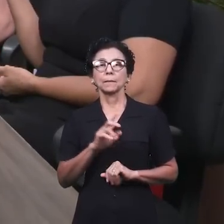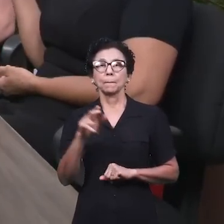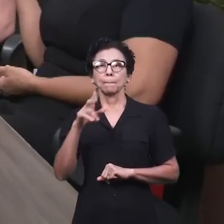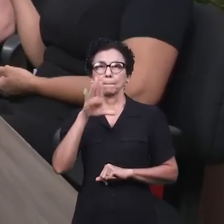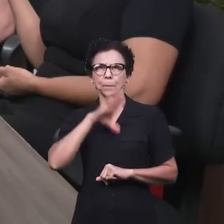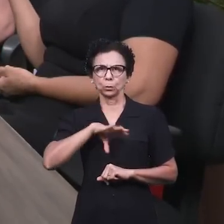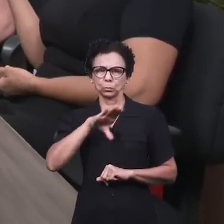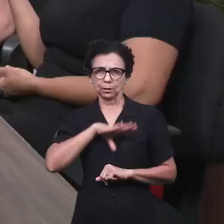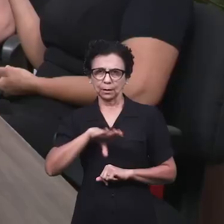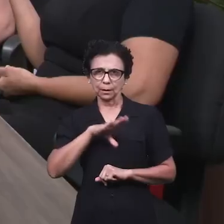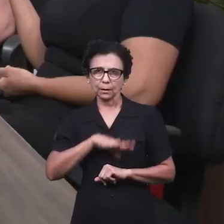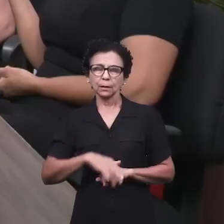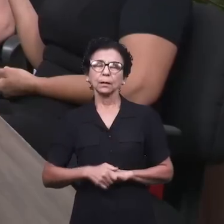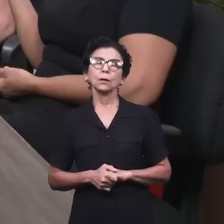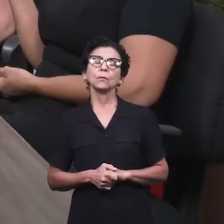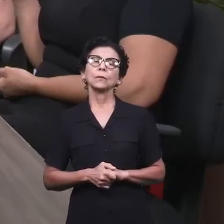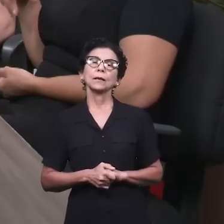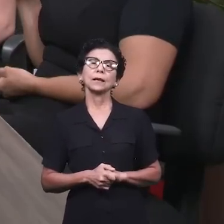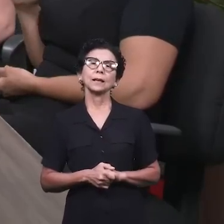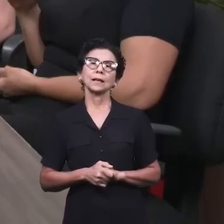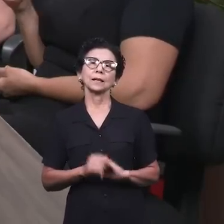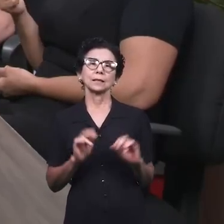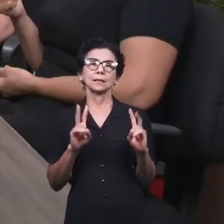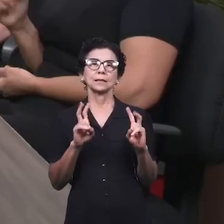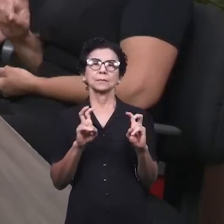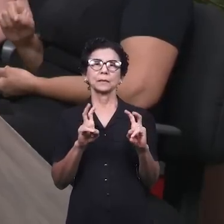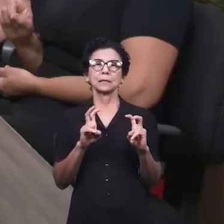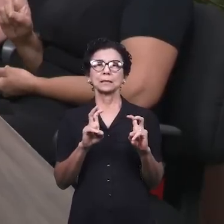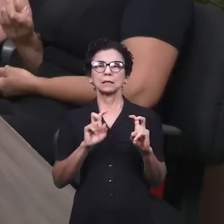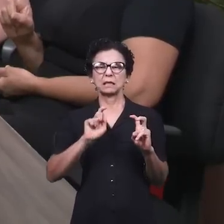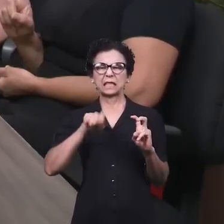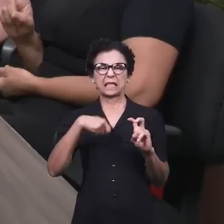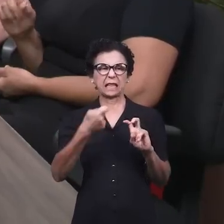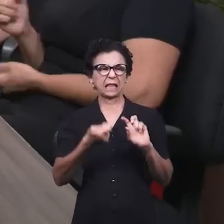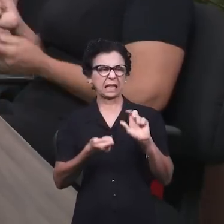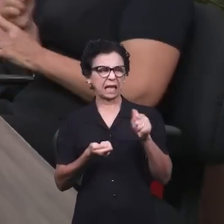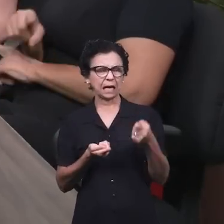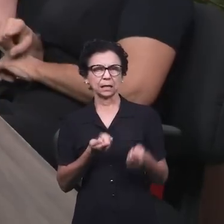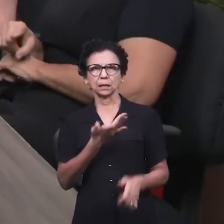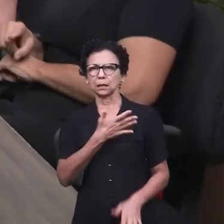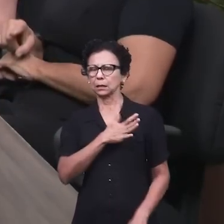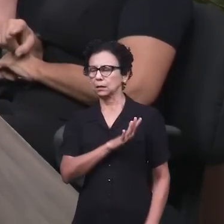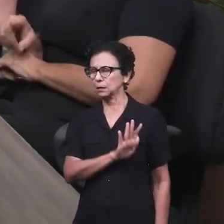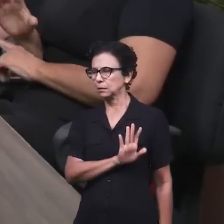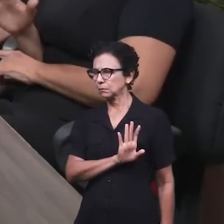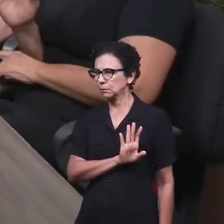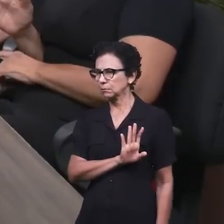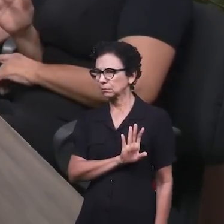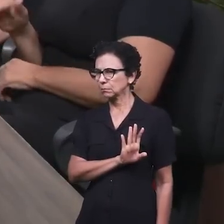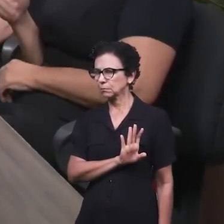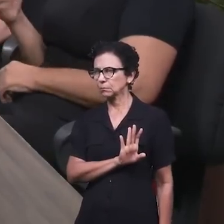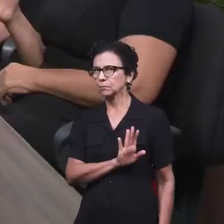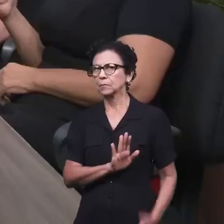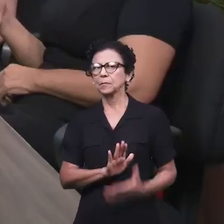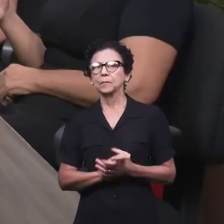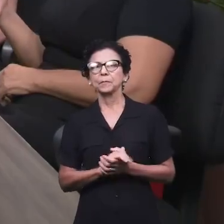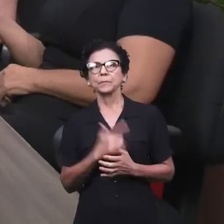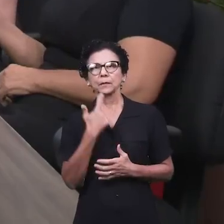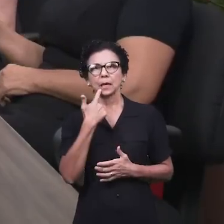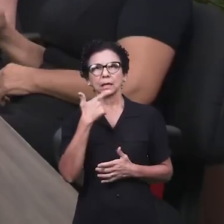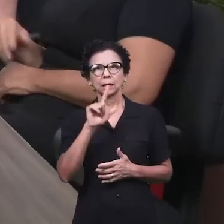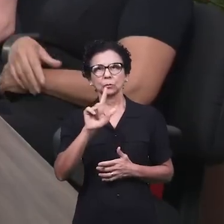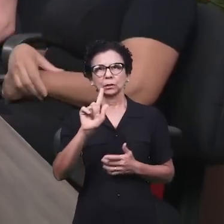irmãos, inclusive em Portugal, se falar sinais, eles não gostam. Lá é o contrário. Lá é língua